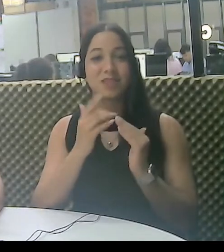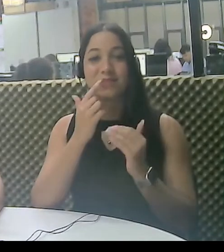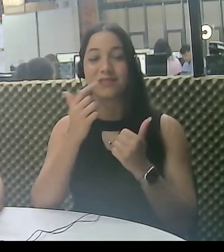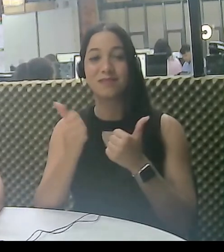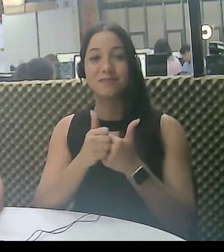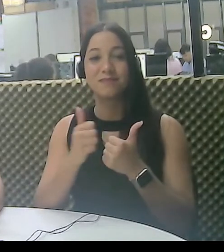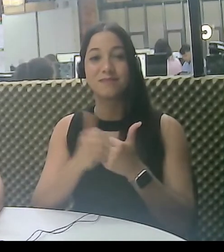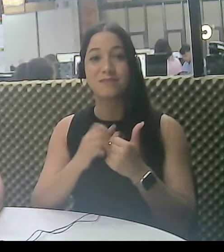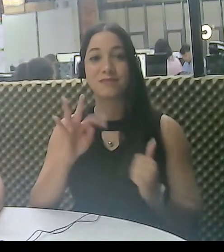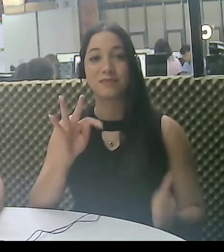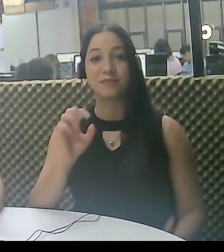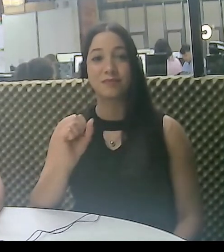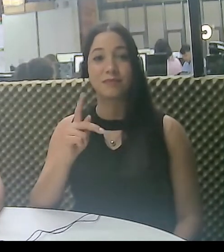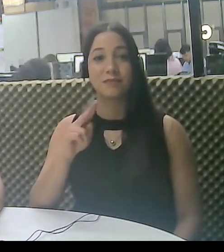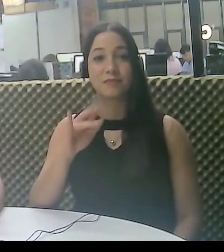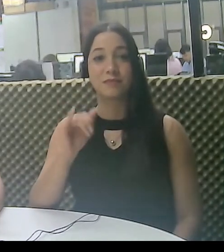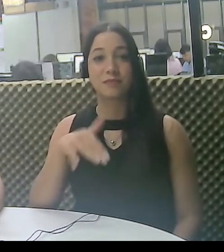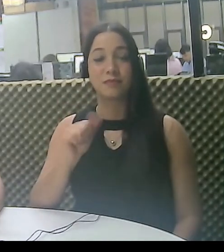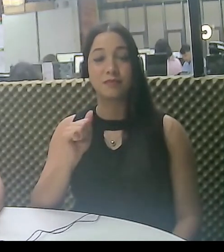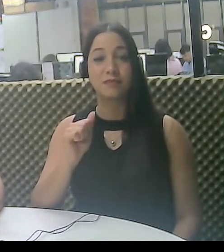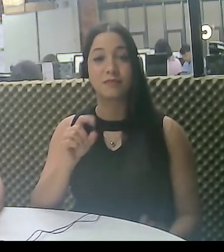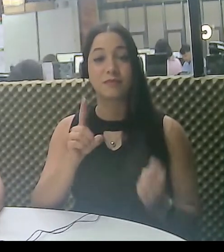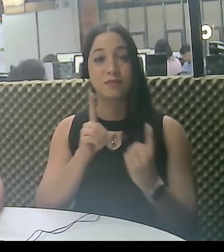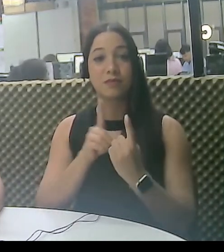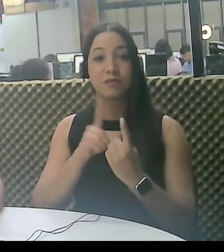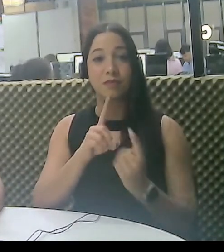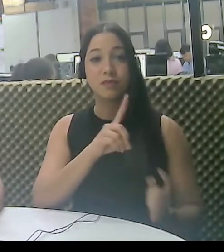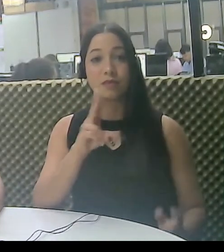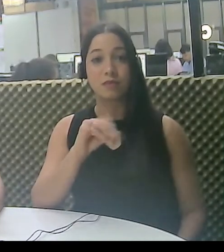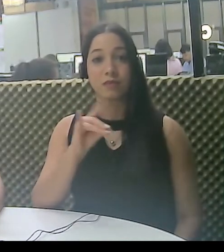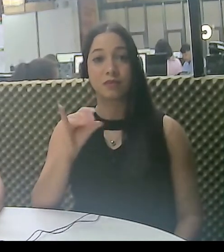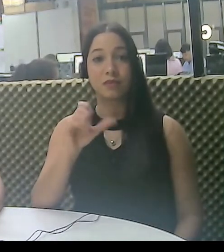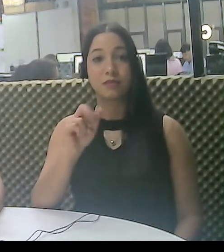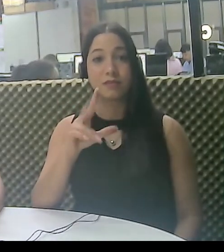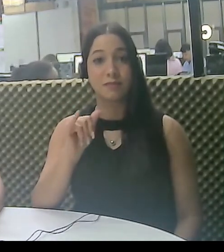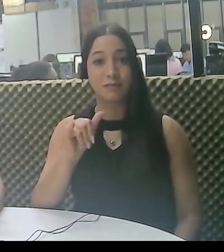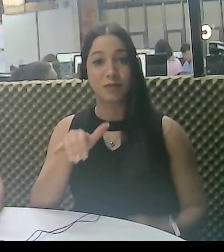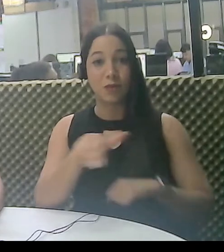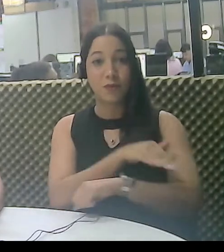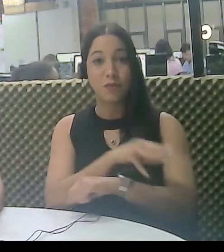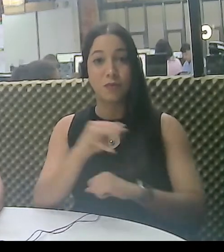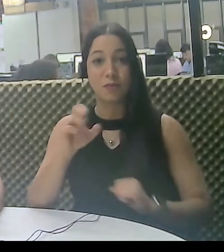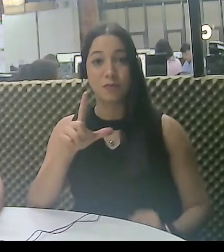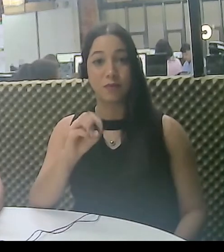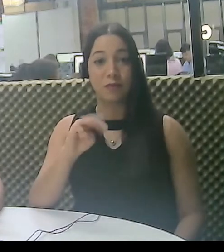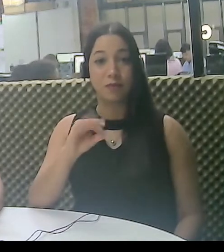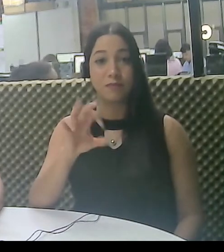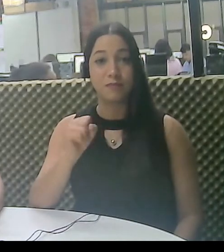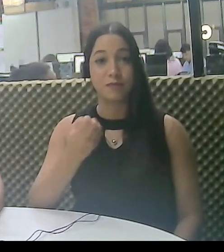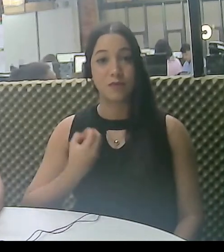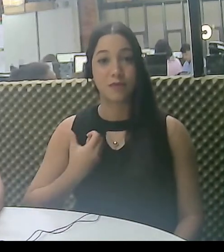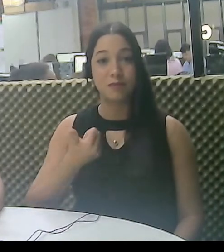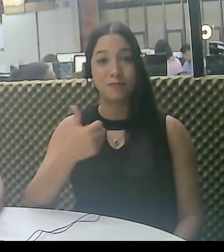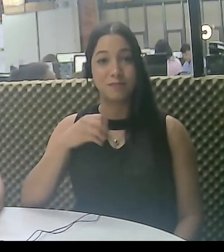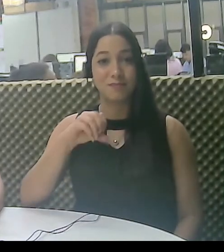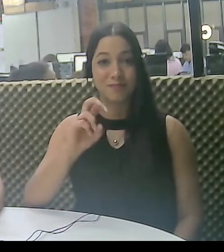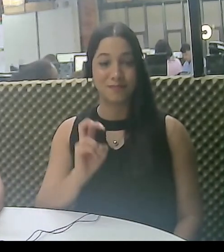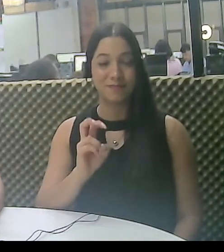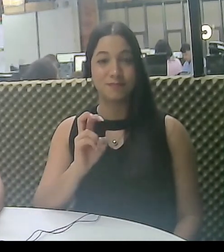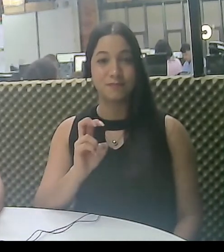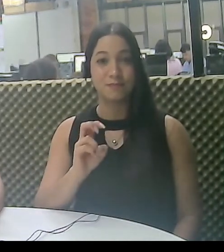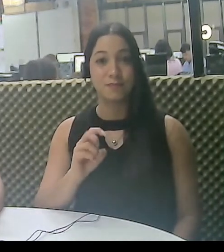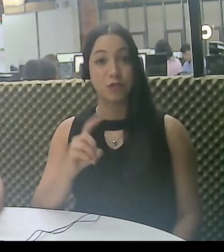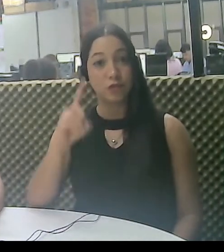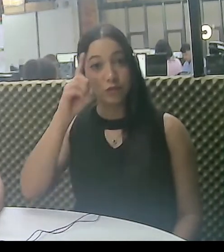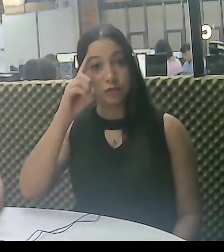próximo a Tapuirama, basta procurar a Zuzi Carley, na Rua Melo Montes, número 195. Lembrando que